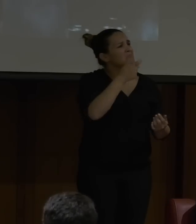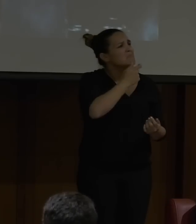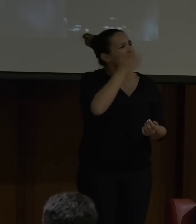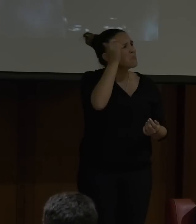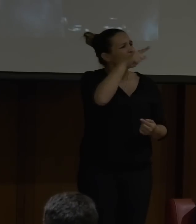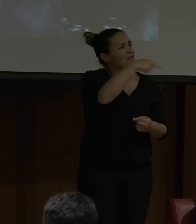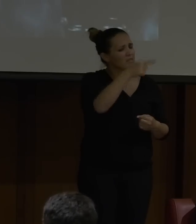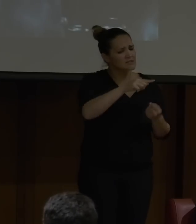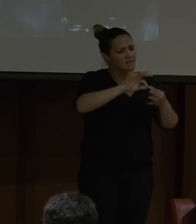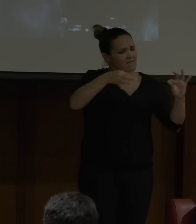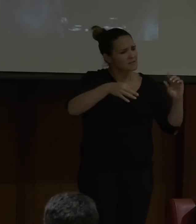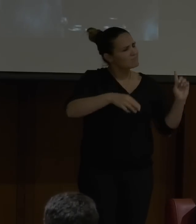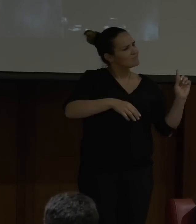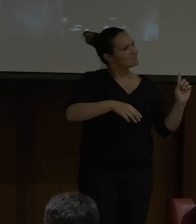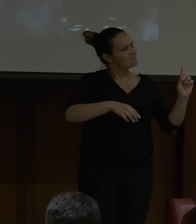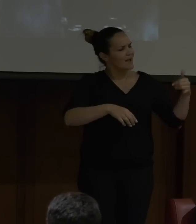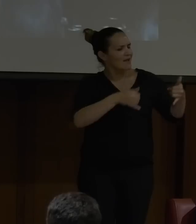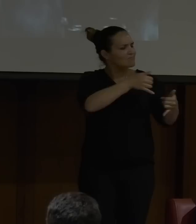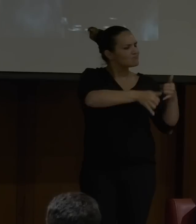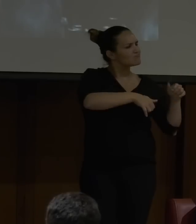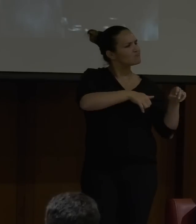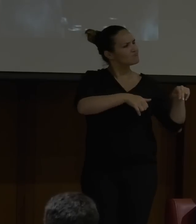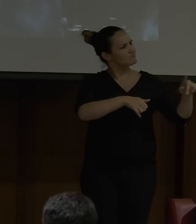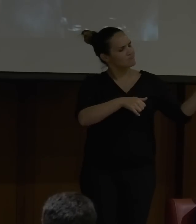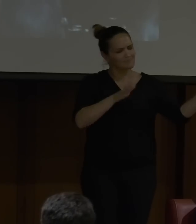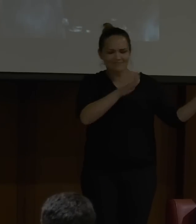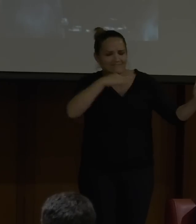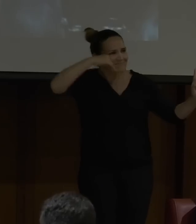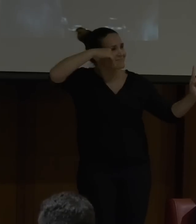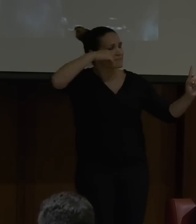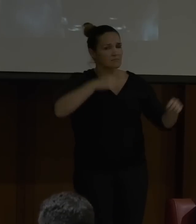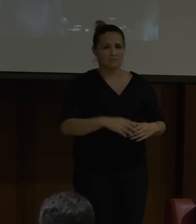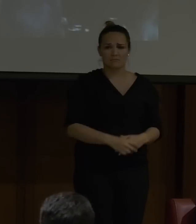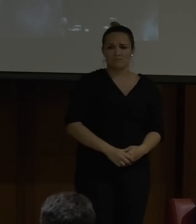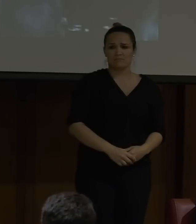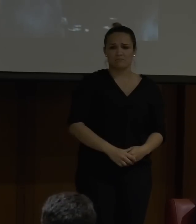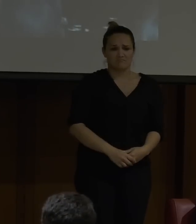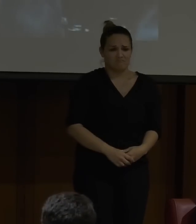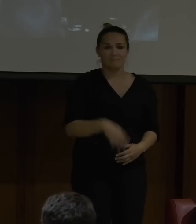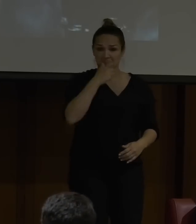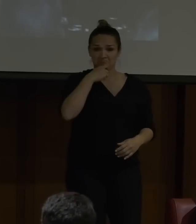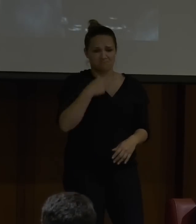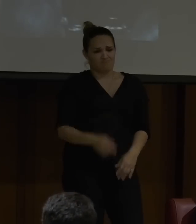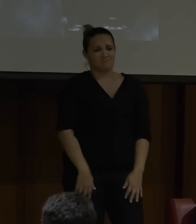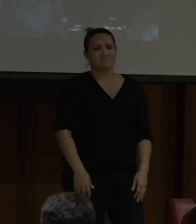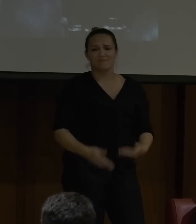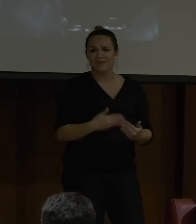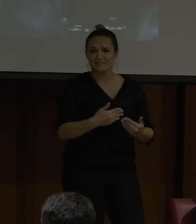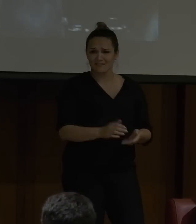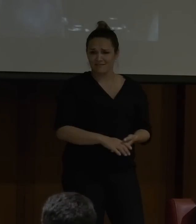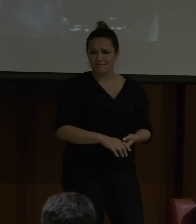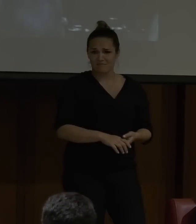cuando Matilde camina hasta sonríe en la sabana? Le dijo, eso es fácil, doctor. Eso es como si yo dijera